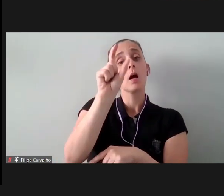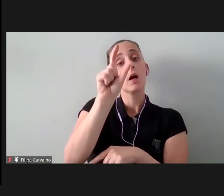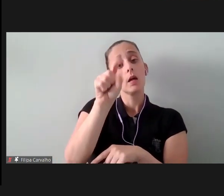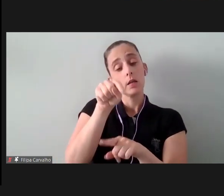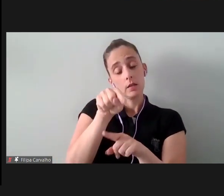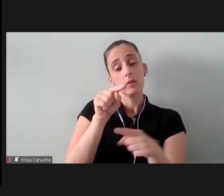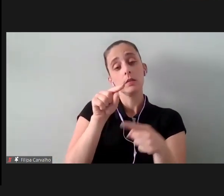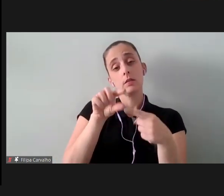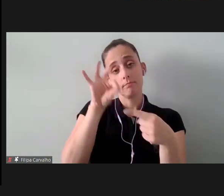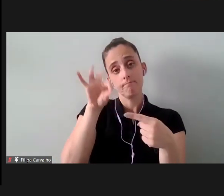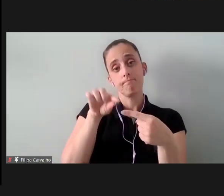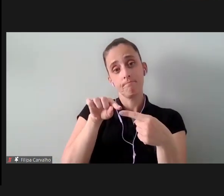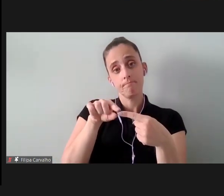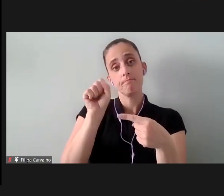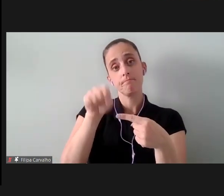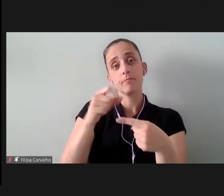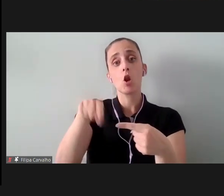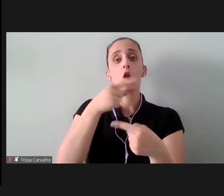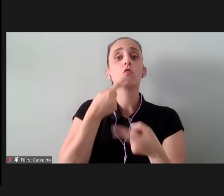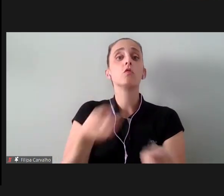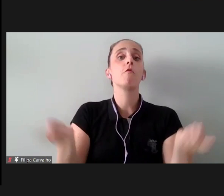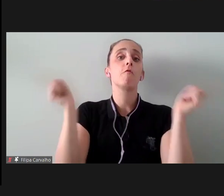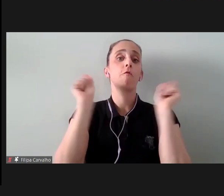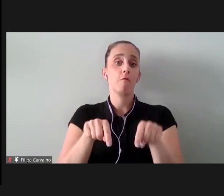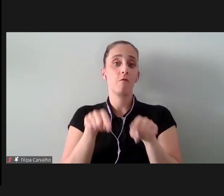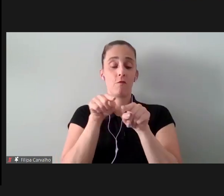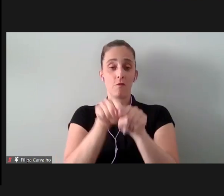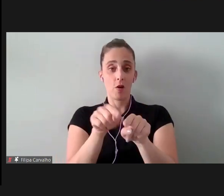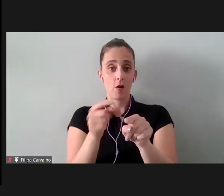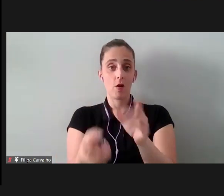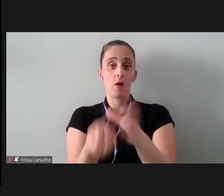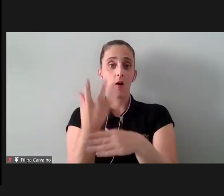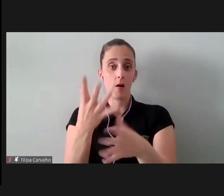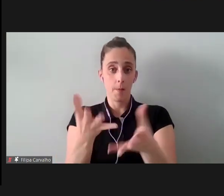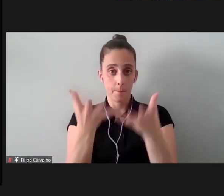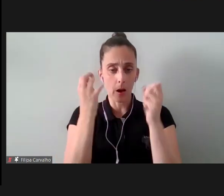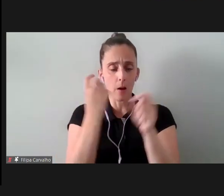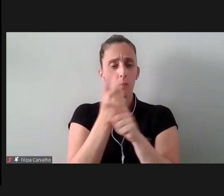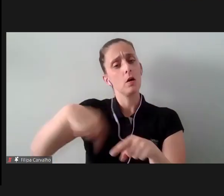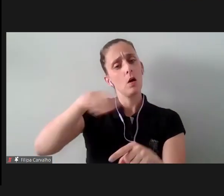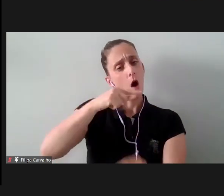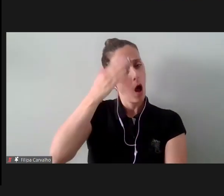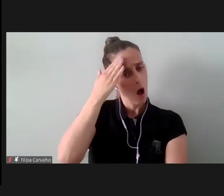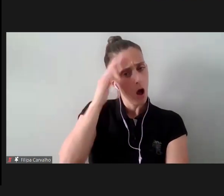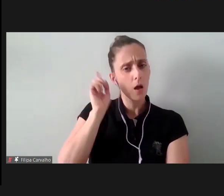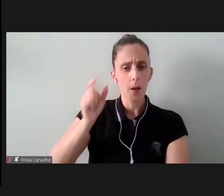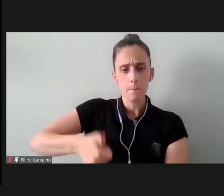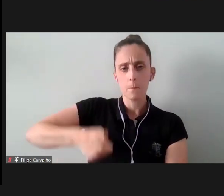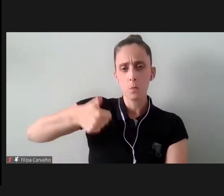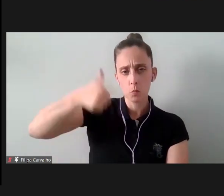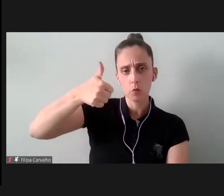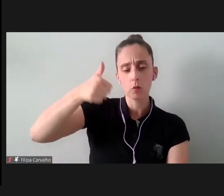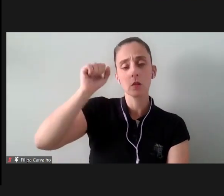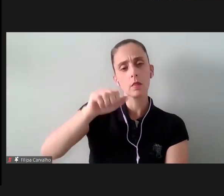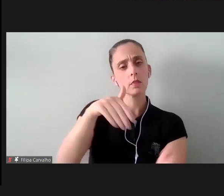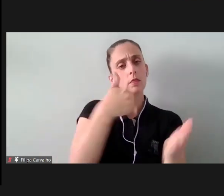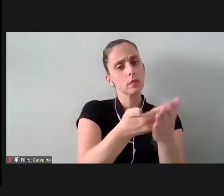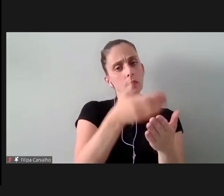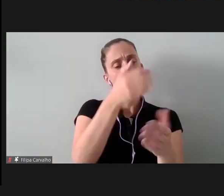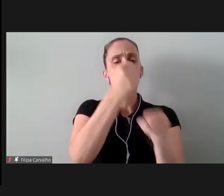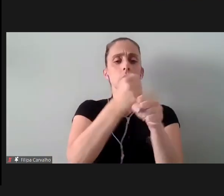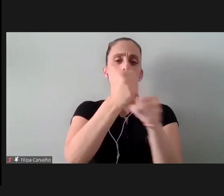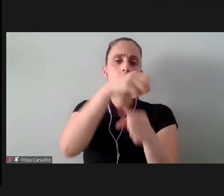entendemos retomar esse processo por considerarmos importante a